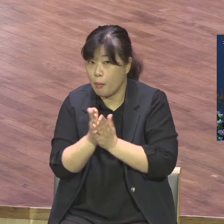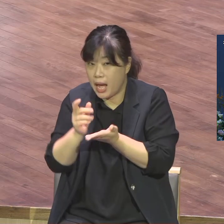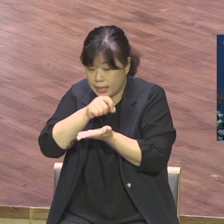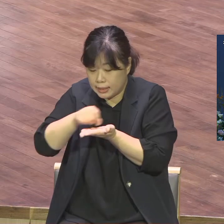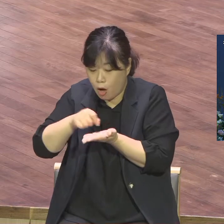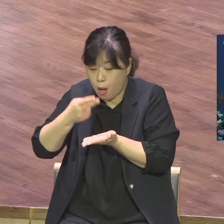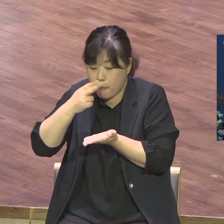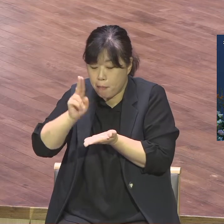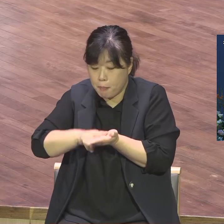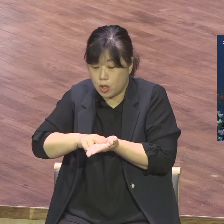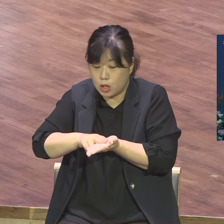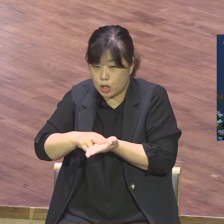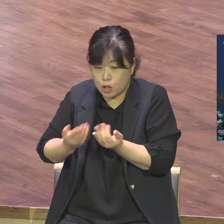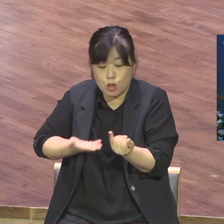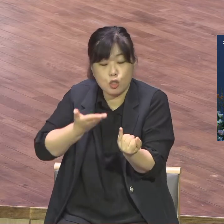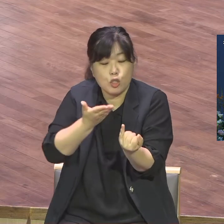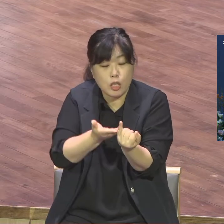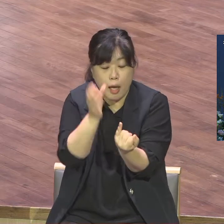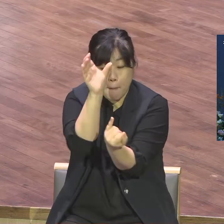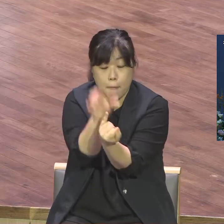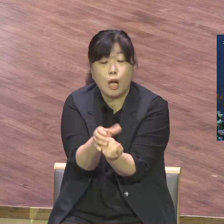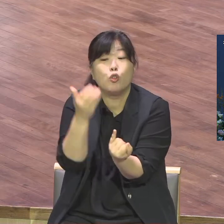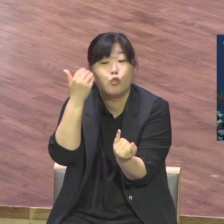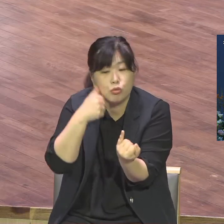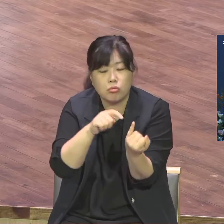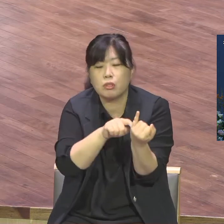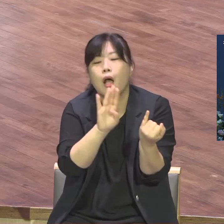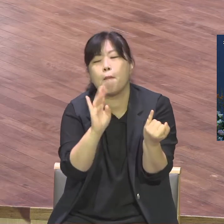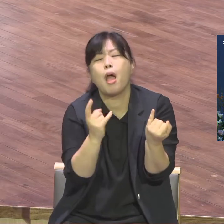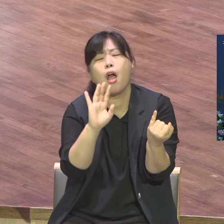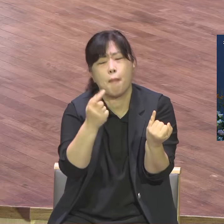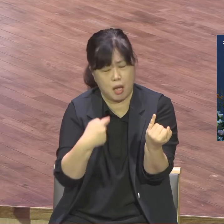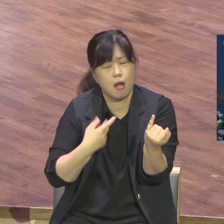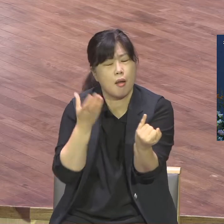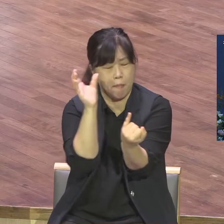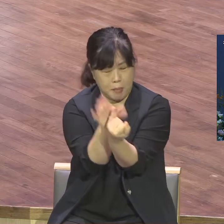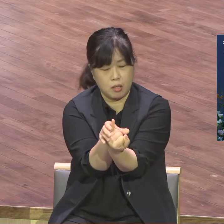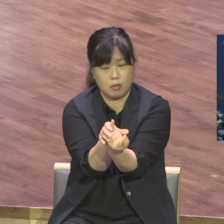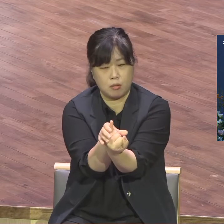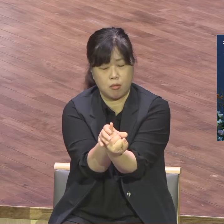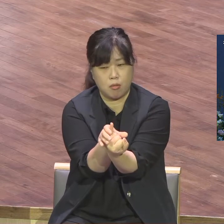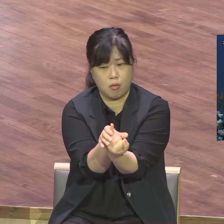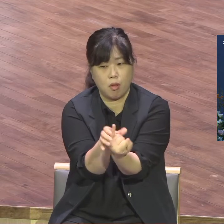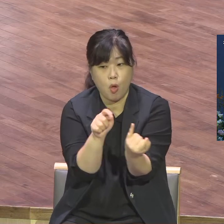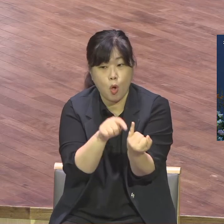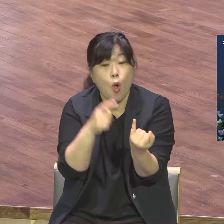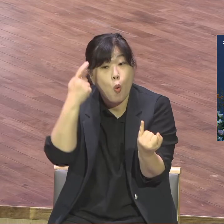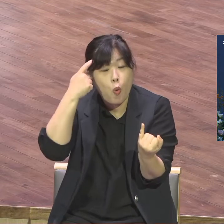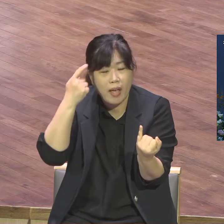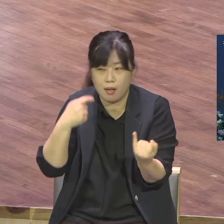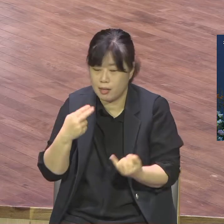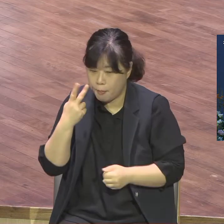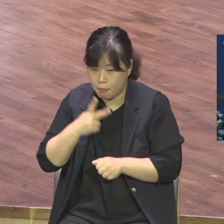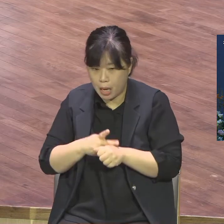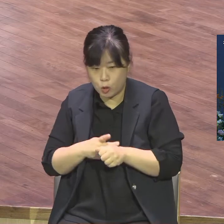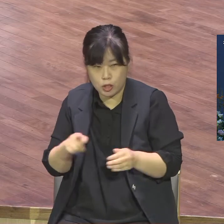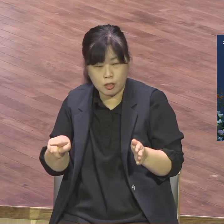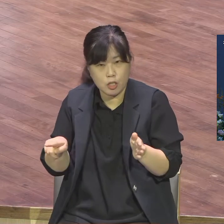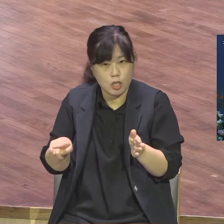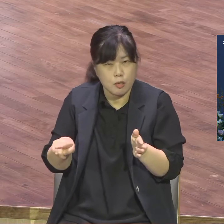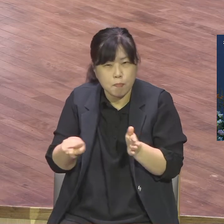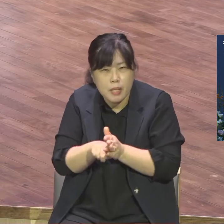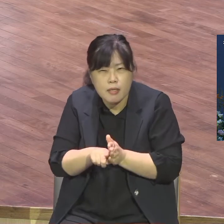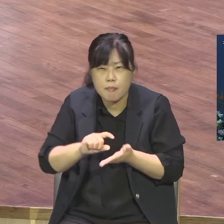로마서를 전달하는 역할을 누가 했냐? 베베가 했어요. 그러니까 한마디로 막 최고 신뢰한 겁니다.